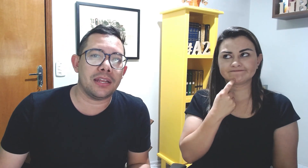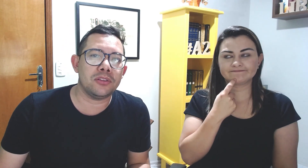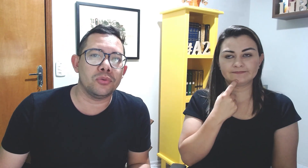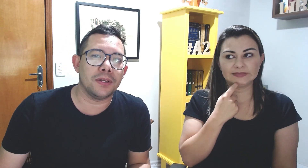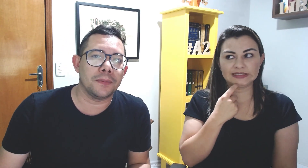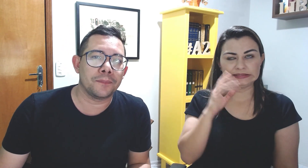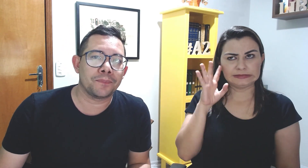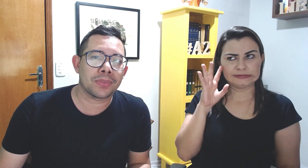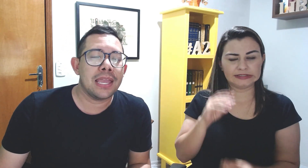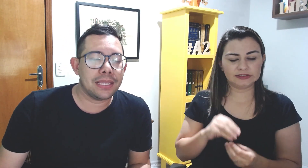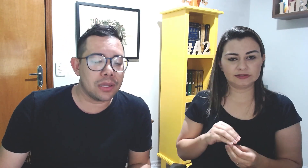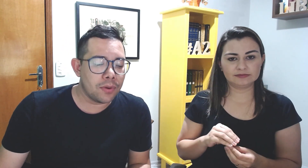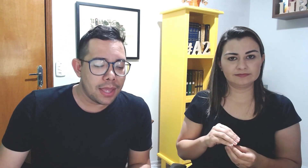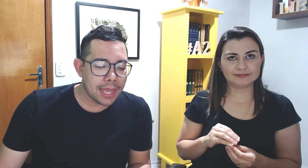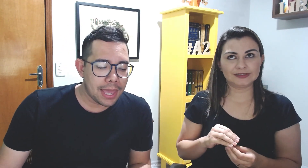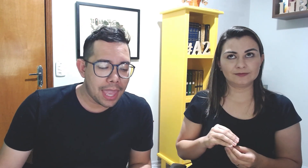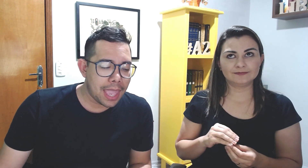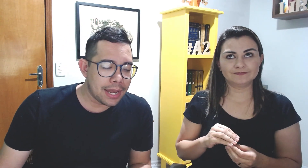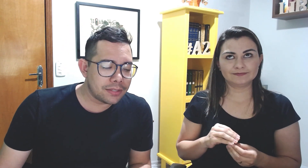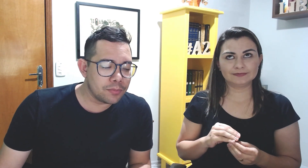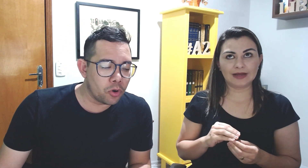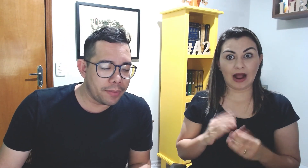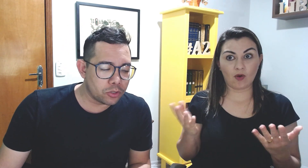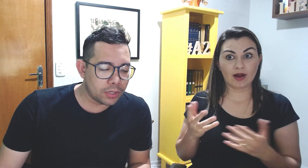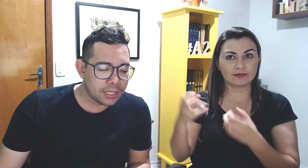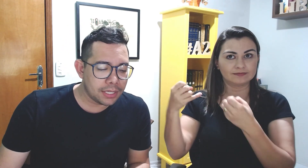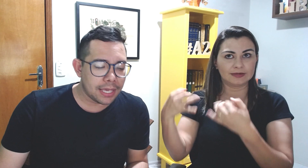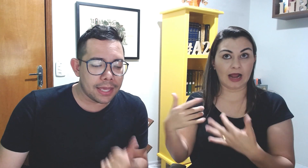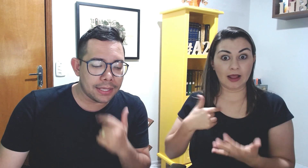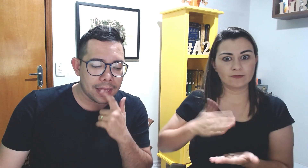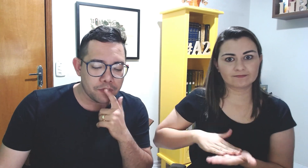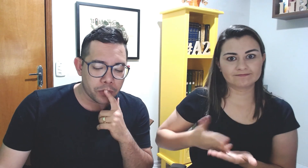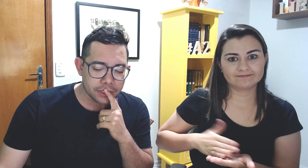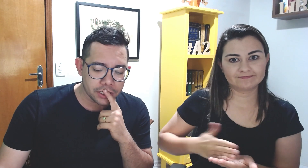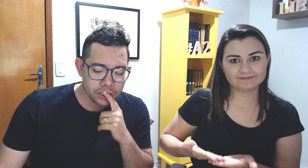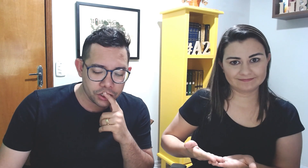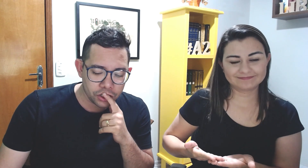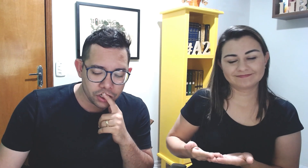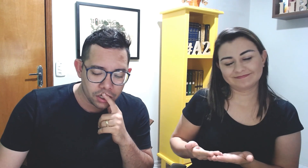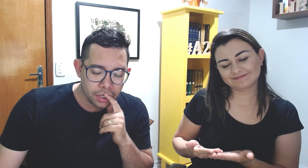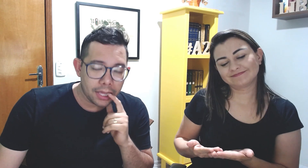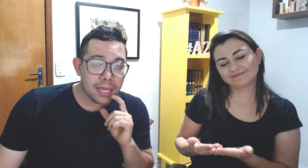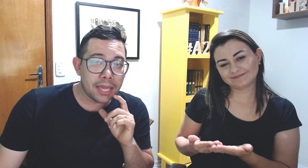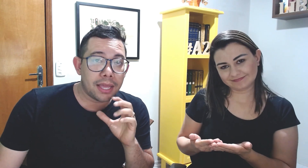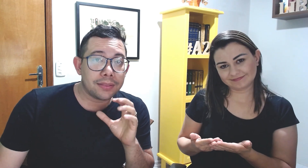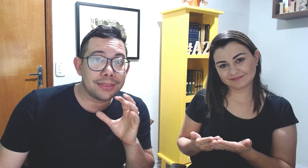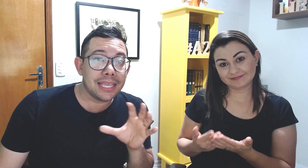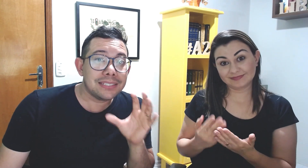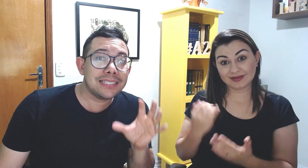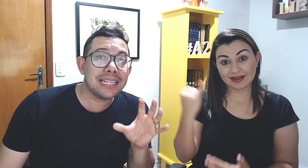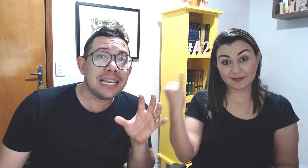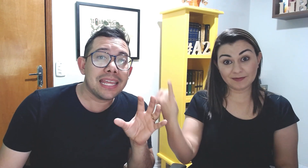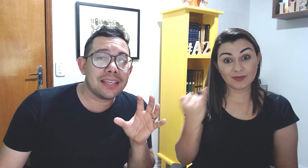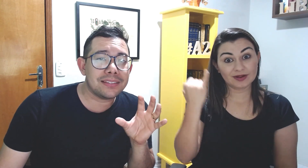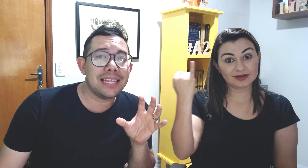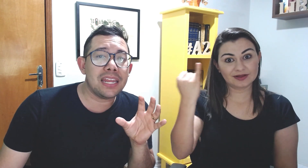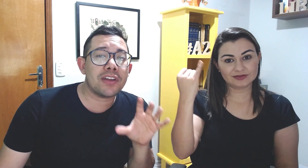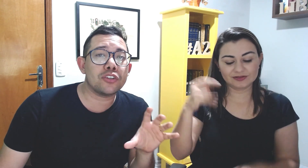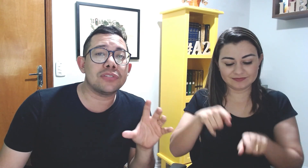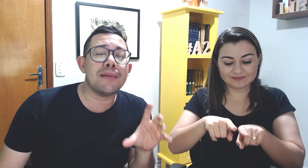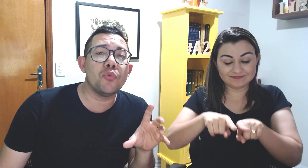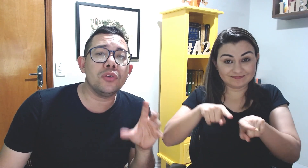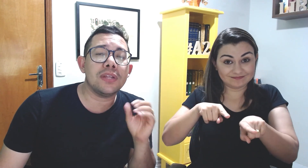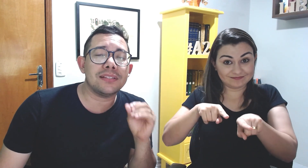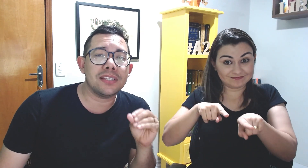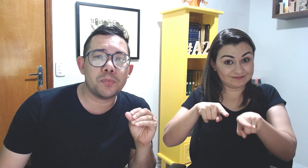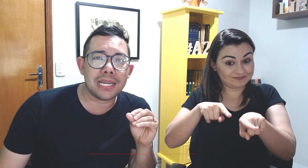daquela leitura. Então, é nesse momento aqui que é importante a gente ter esse delay. Esse delay vai